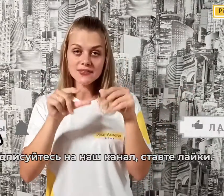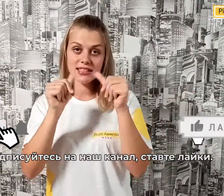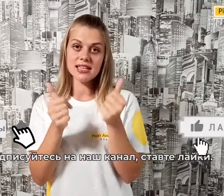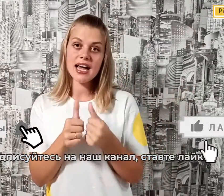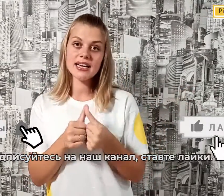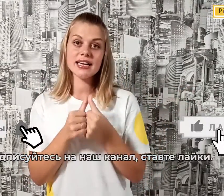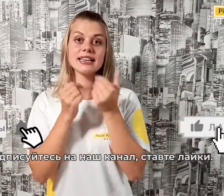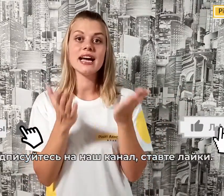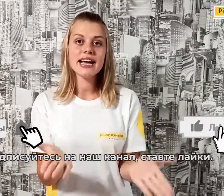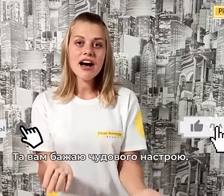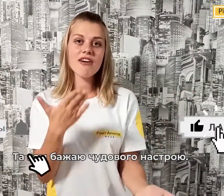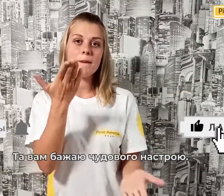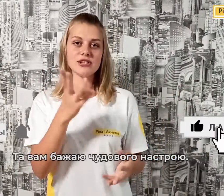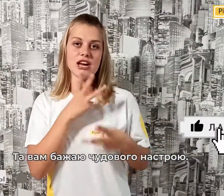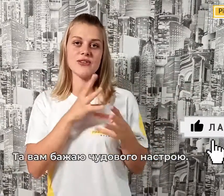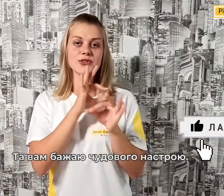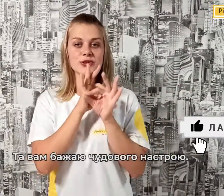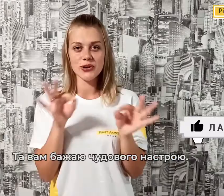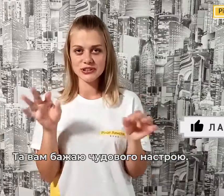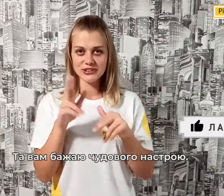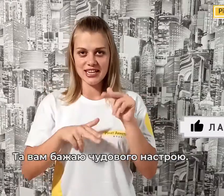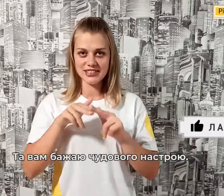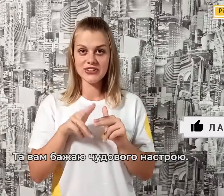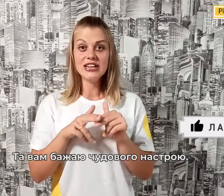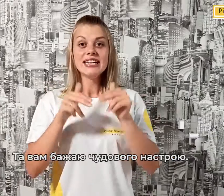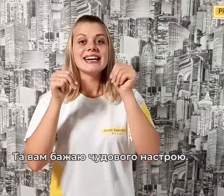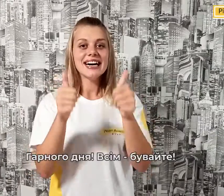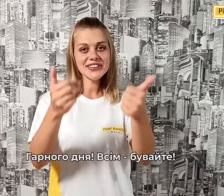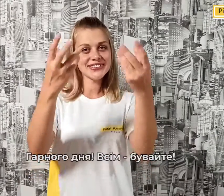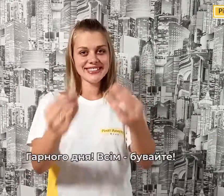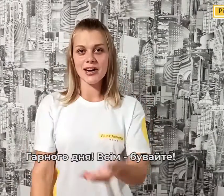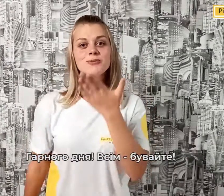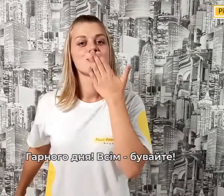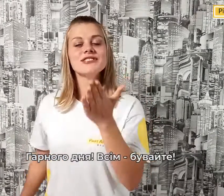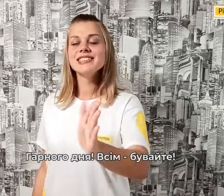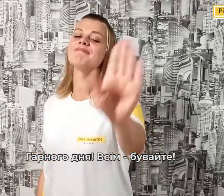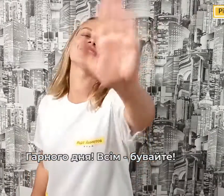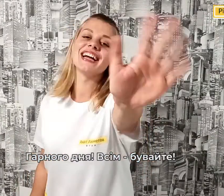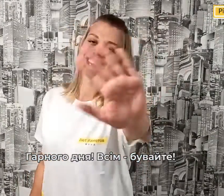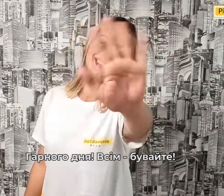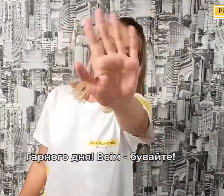ставте лайки, та я вам бажаю чудового настрою. Гарного дня! Всім бувайте!